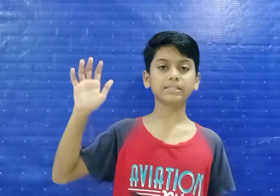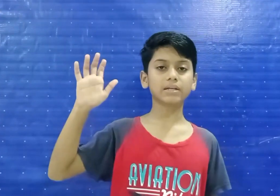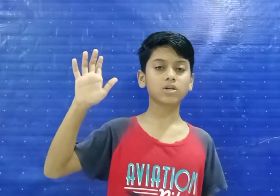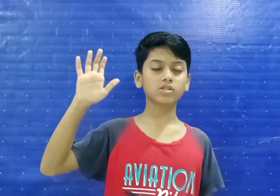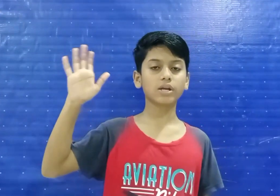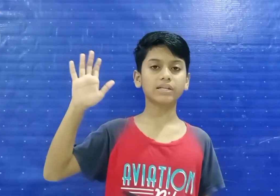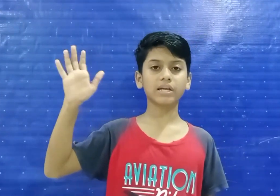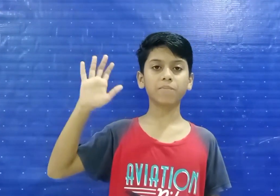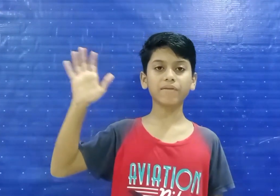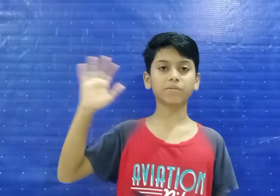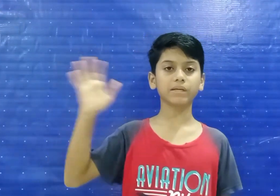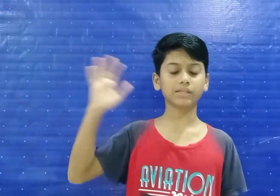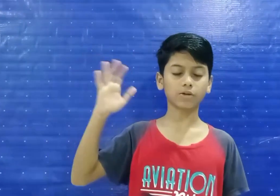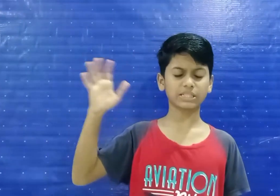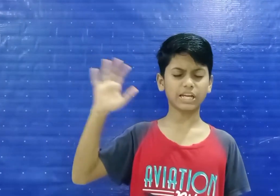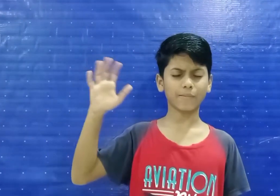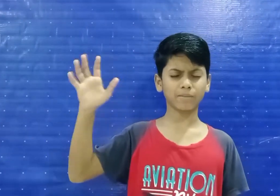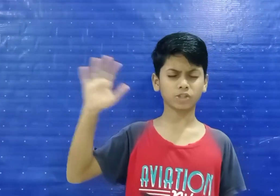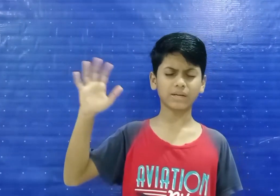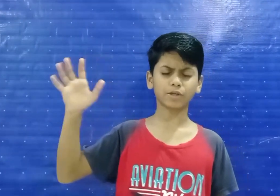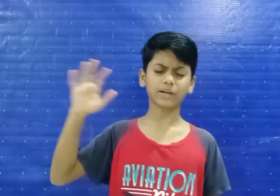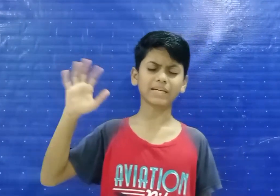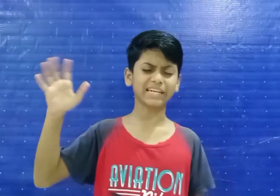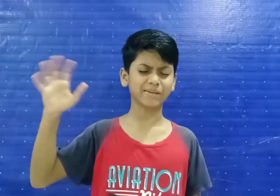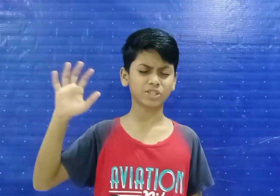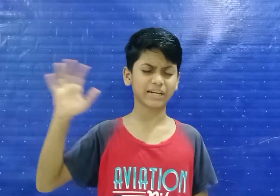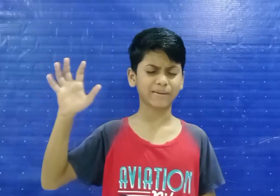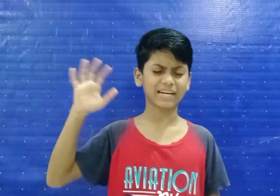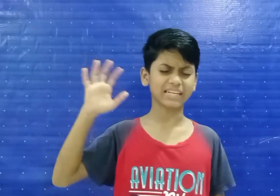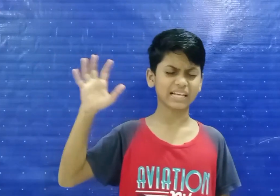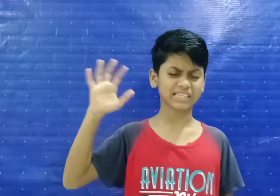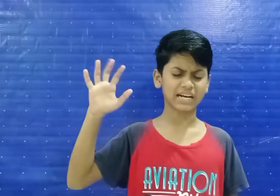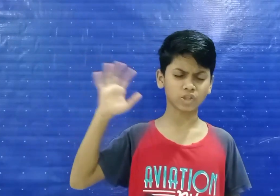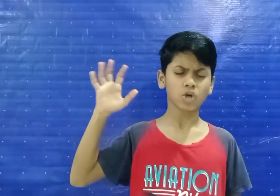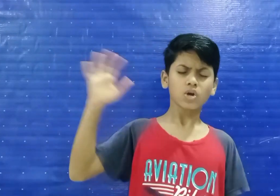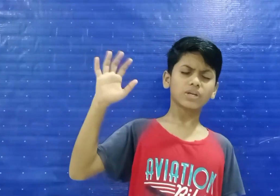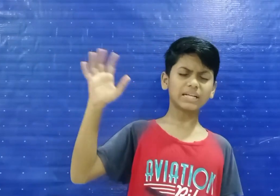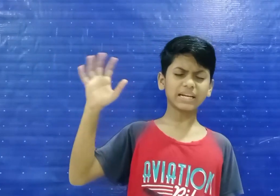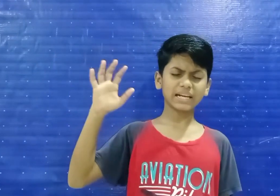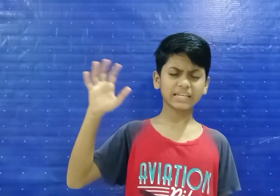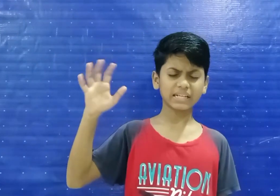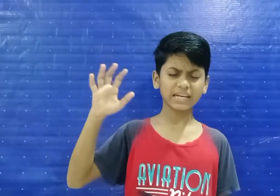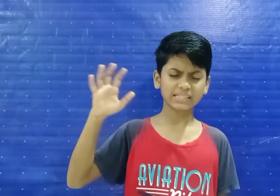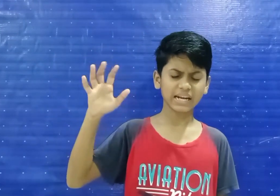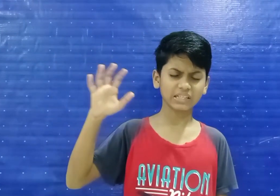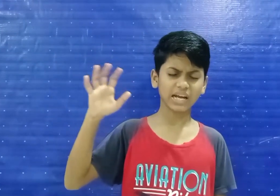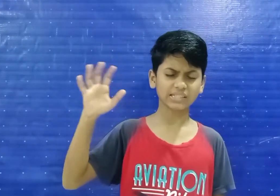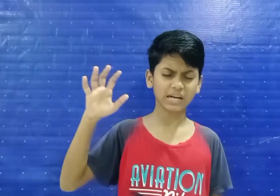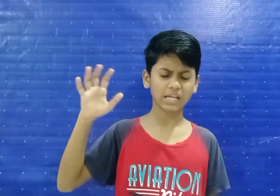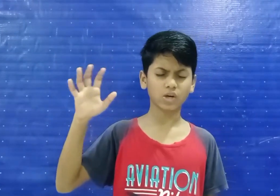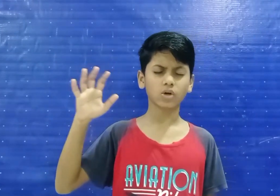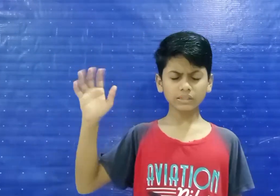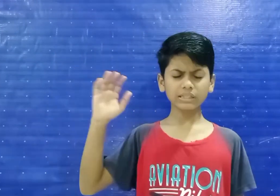your hands. Close your eyes and pray with me. Zikro bazala bare bosh kare bote ka bagra dige bosh kare bare andre las kare andro di andre ala kare andre las kare